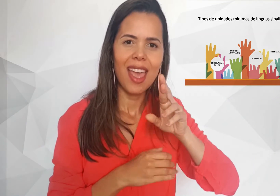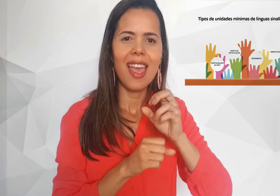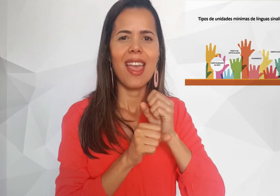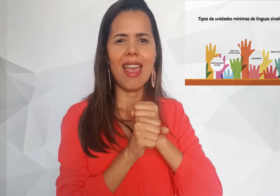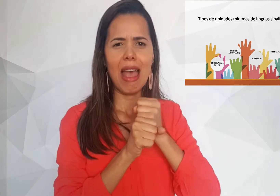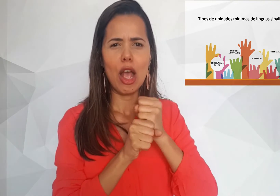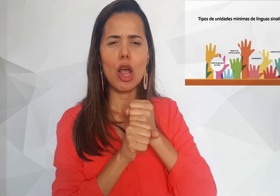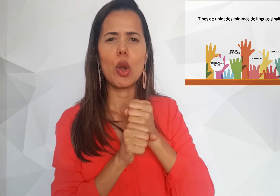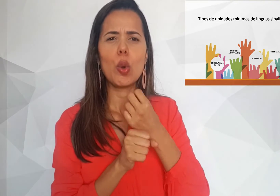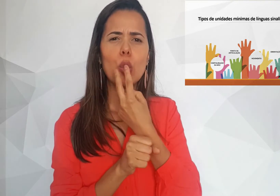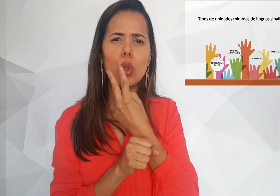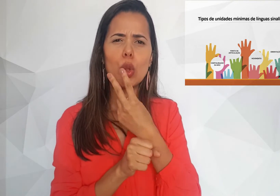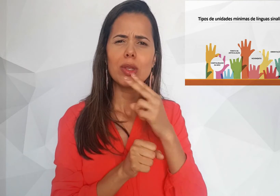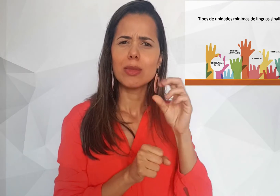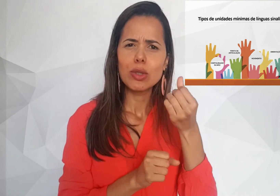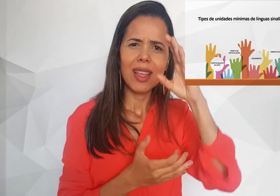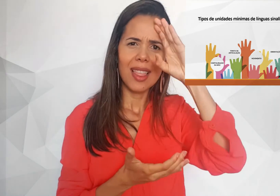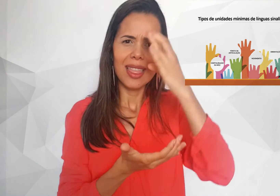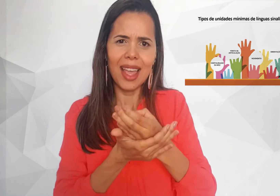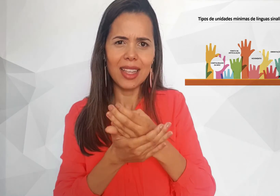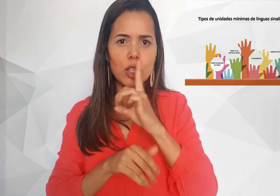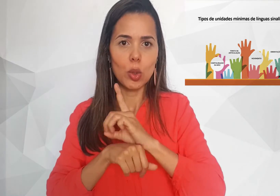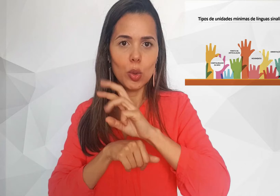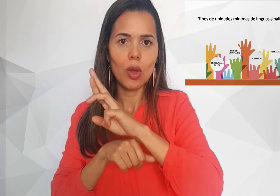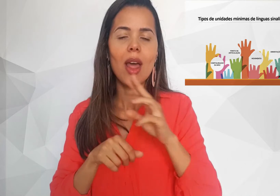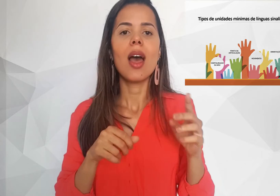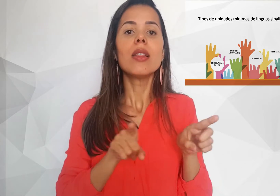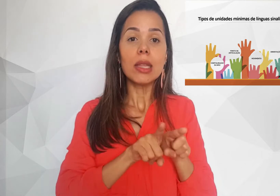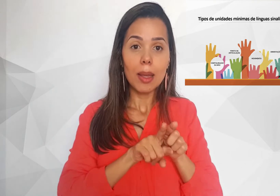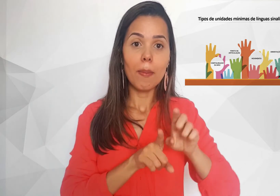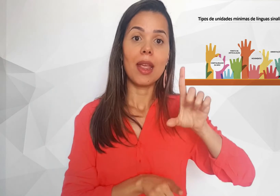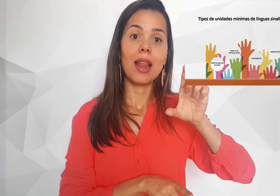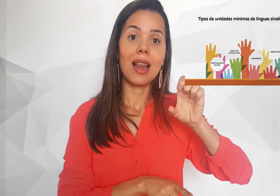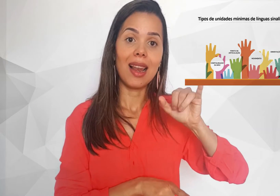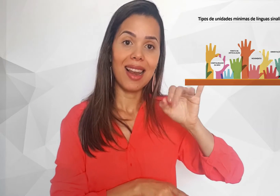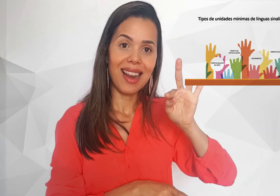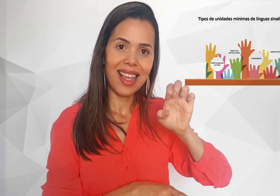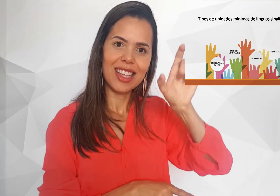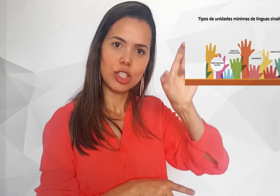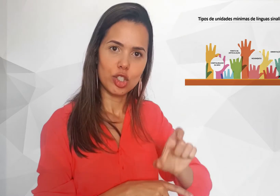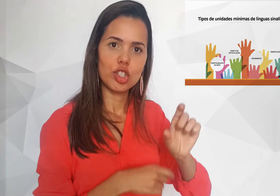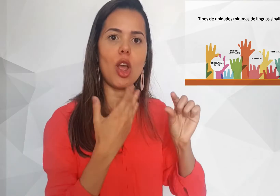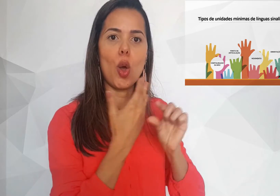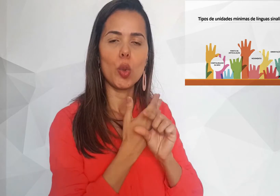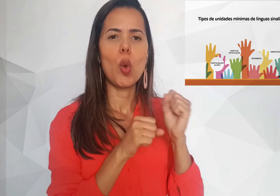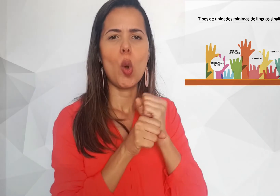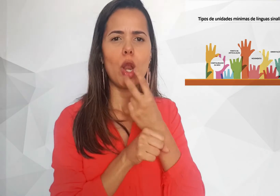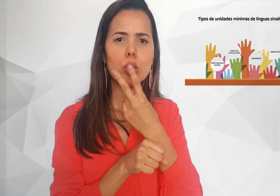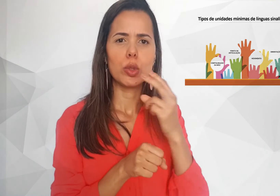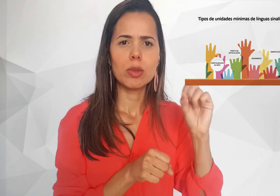Xavier, desde a sua tese de doutorado, e também do Tarcísio Leite, que é de 2008, né, a tese de doutorado dele,